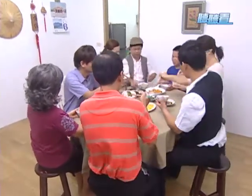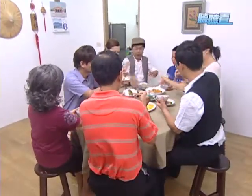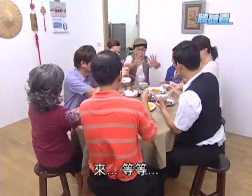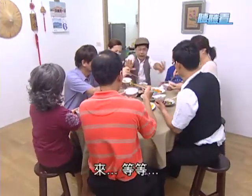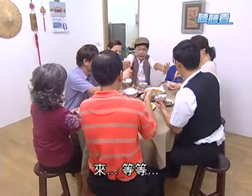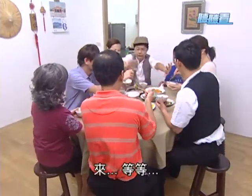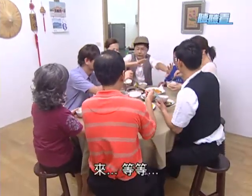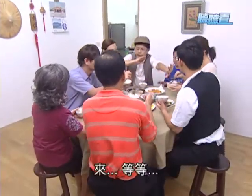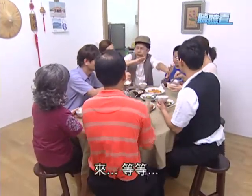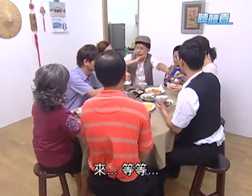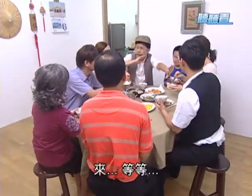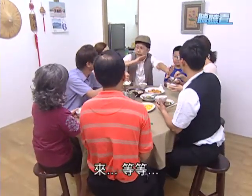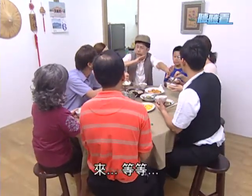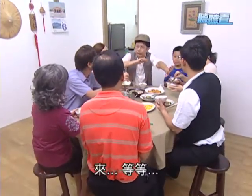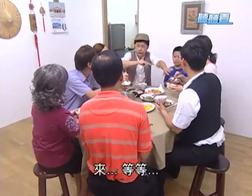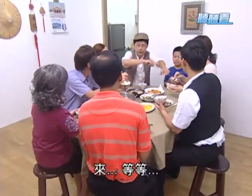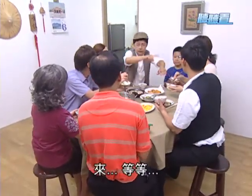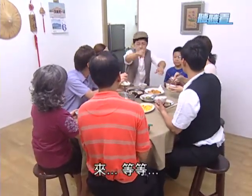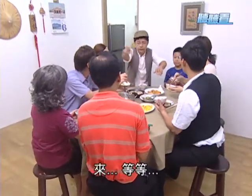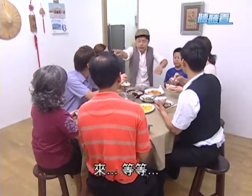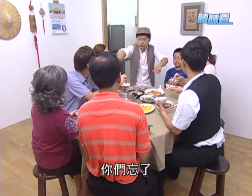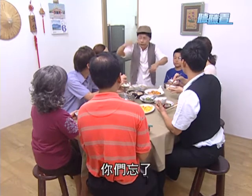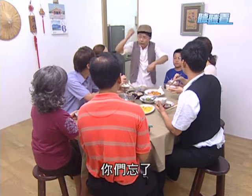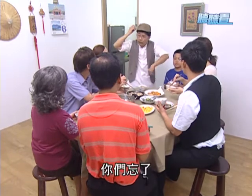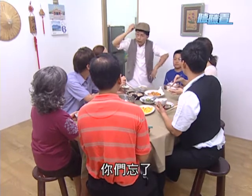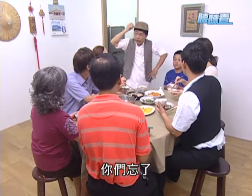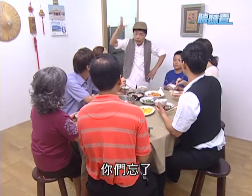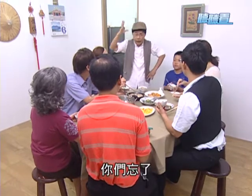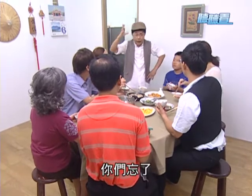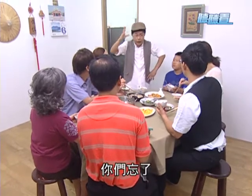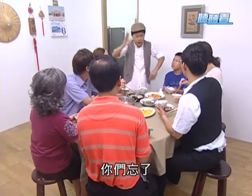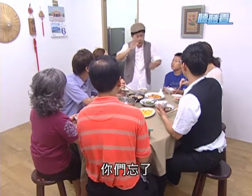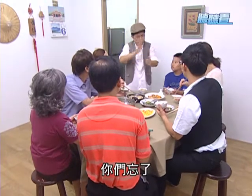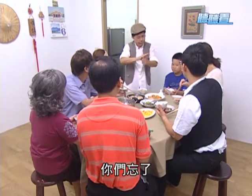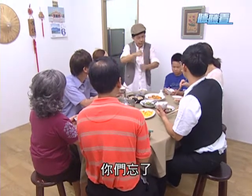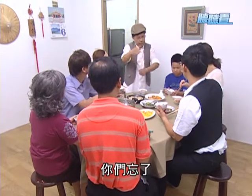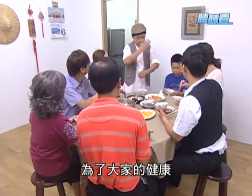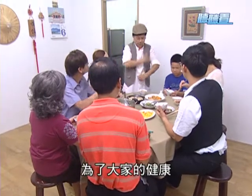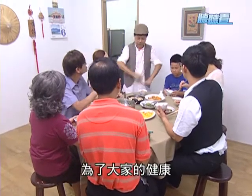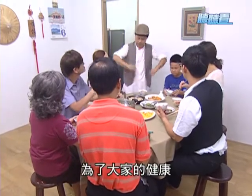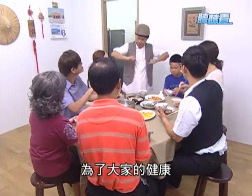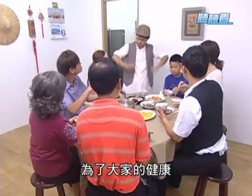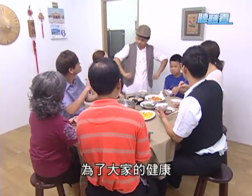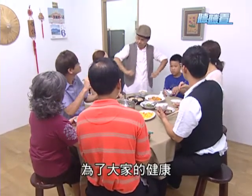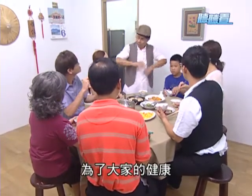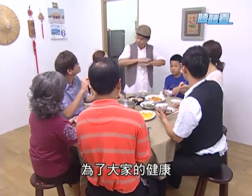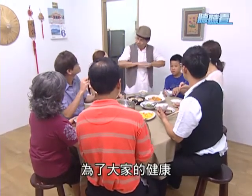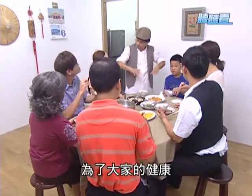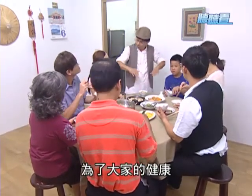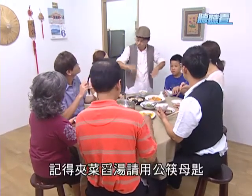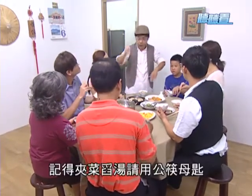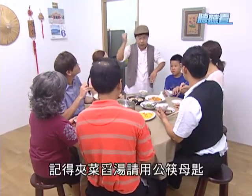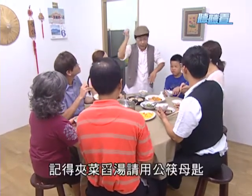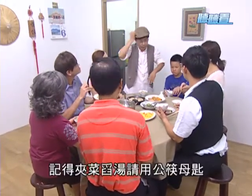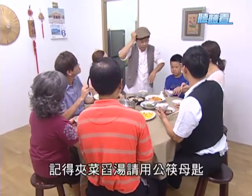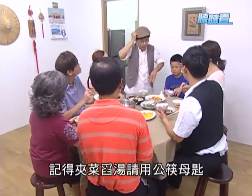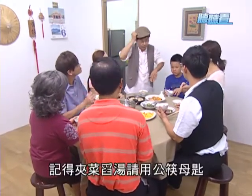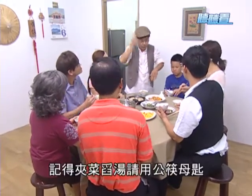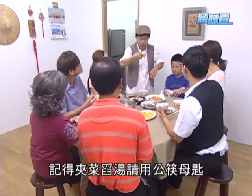哎，来来，哎，等等等等等等啊！你们忘了？哎，为了大家的健康，记得夹菜舀